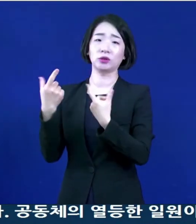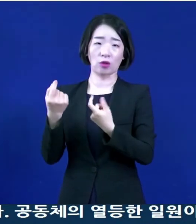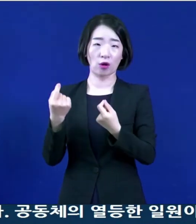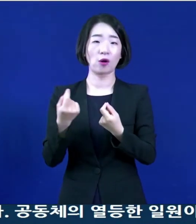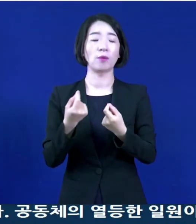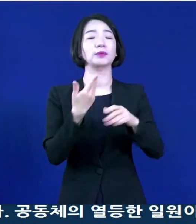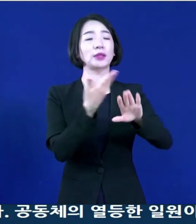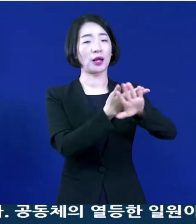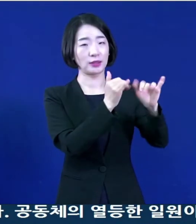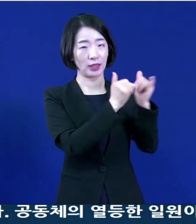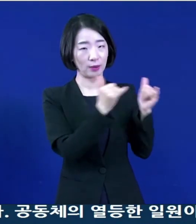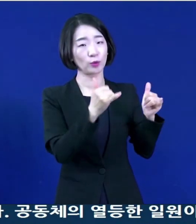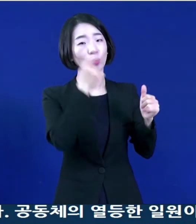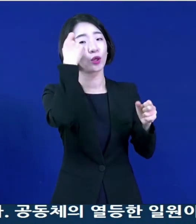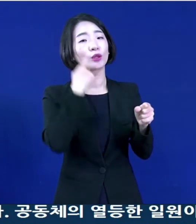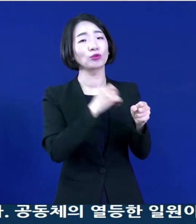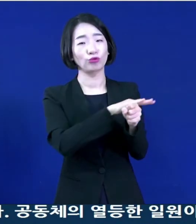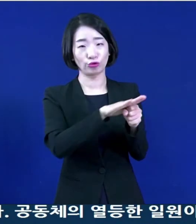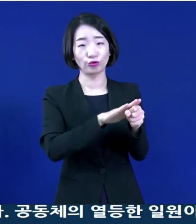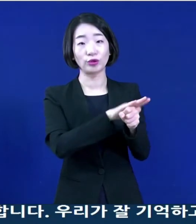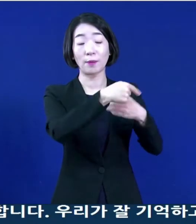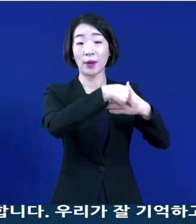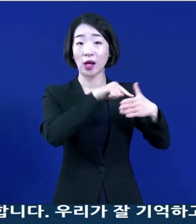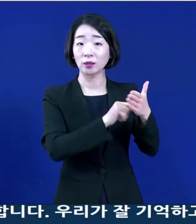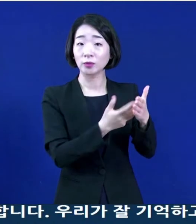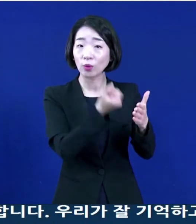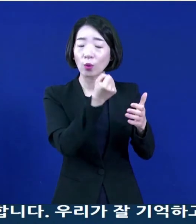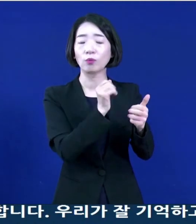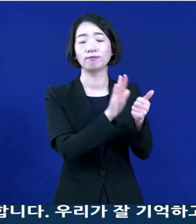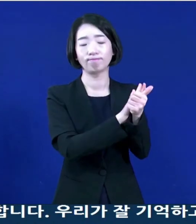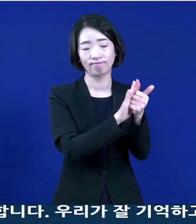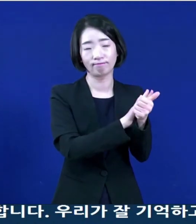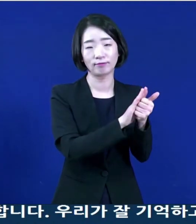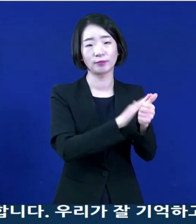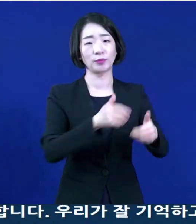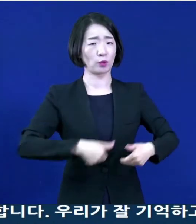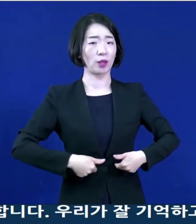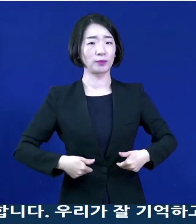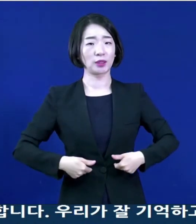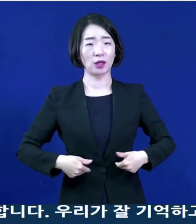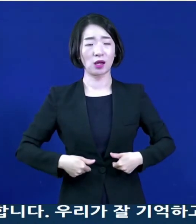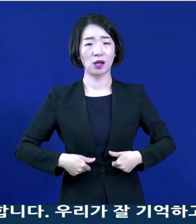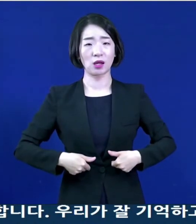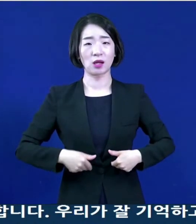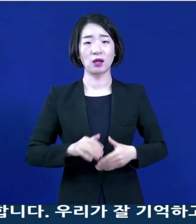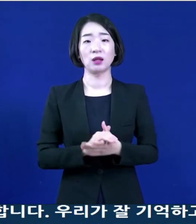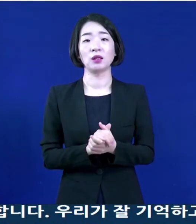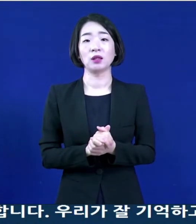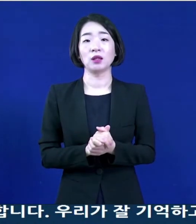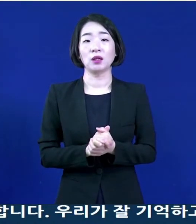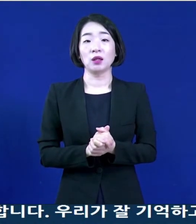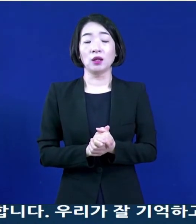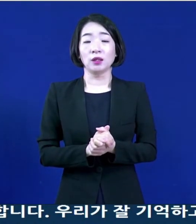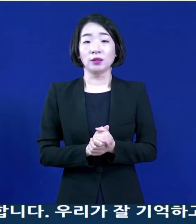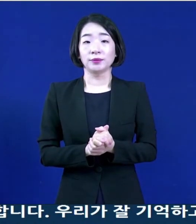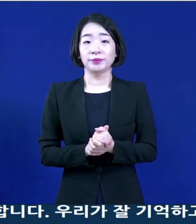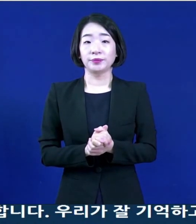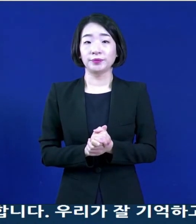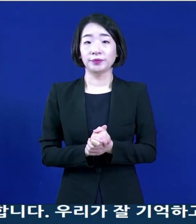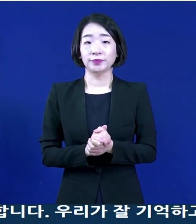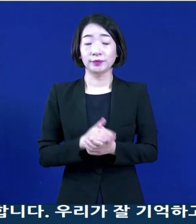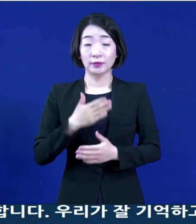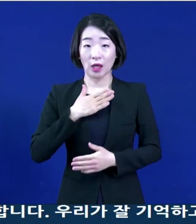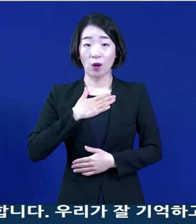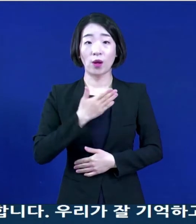합니다. 저들을 잘 가꾸어야 합니다. 그럴 때 저들이 또한 온 교회를 가꿀 것입니다.